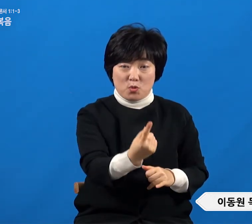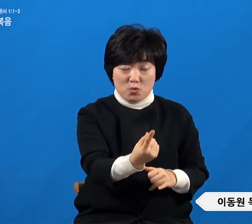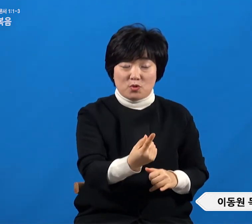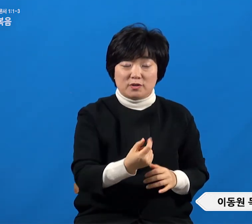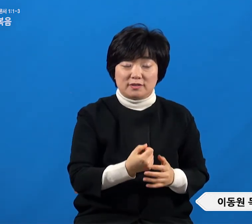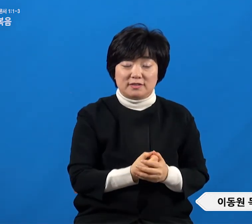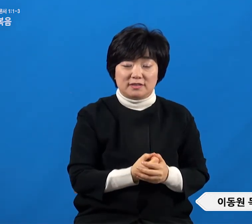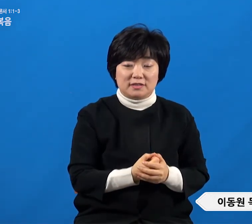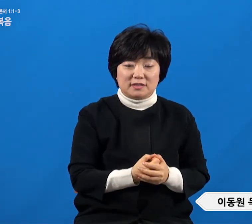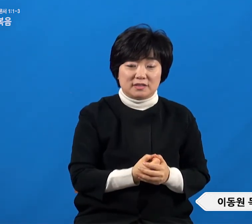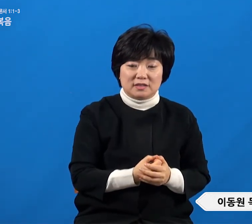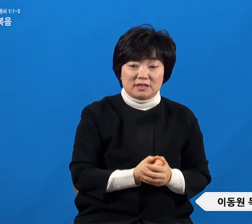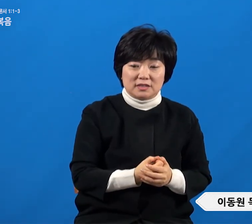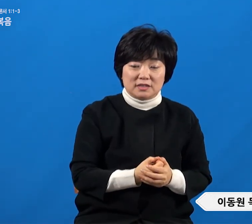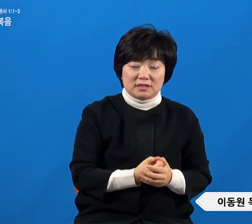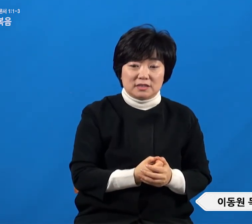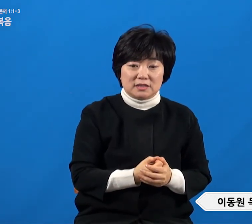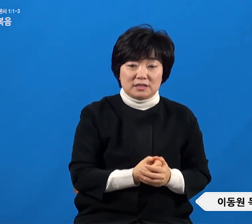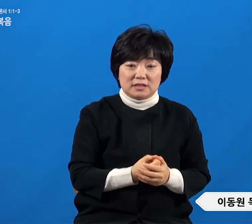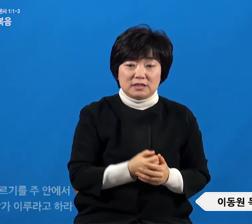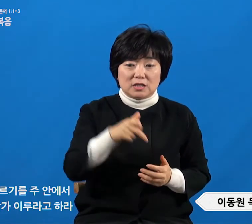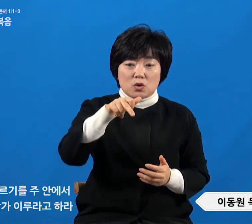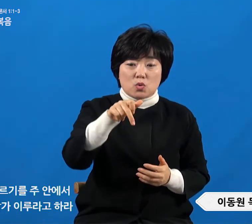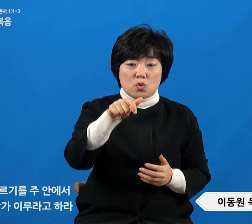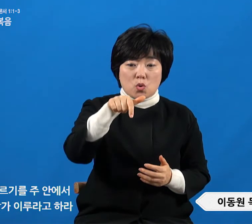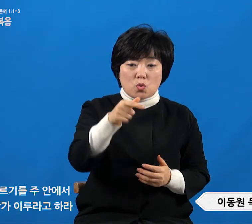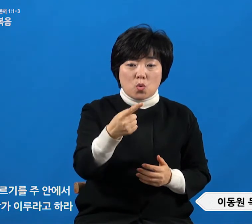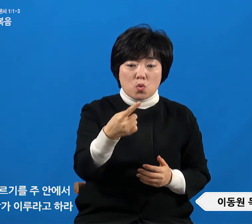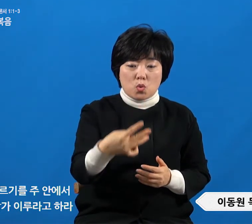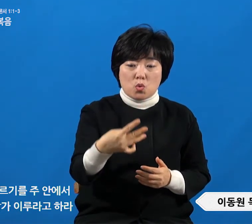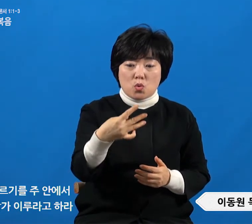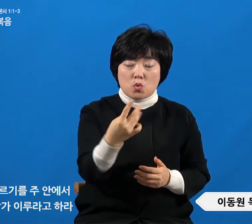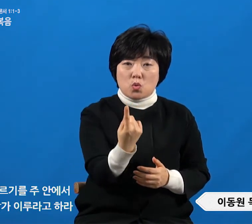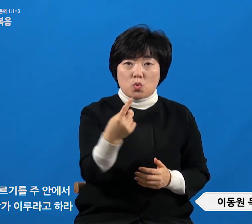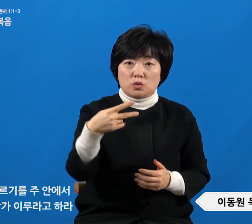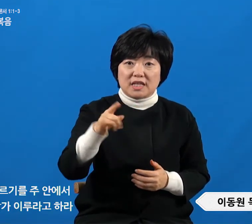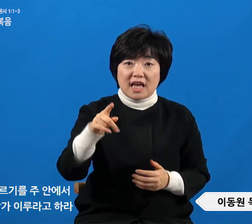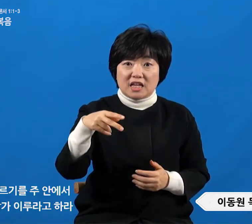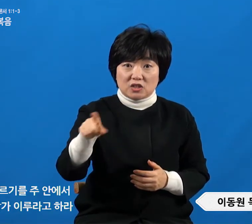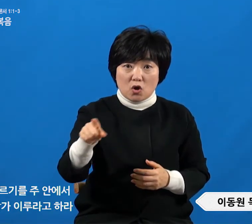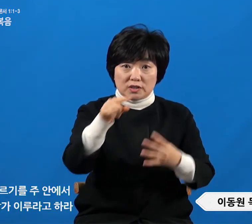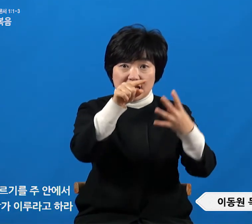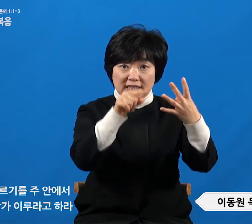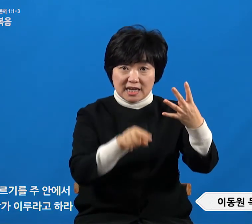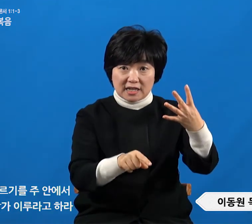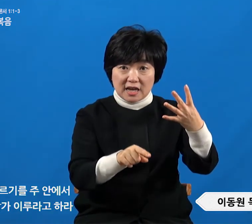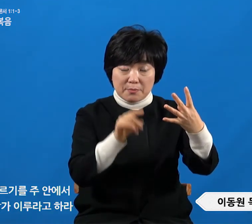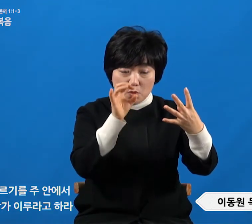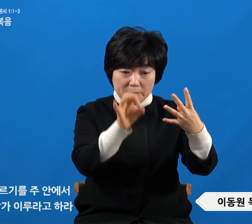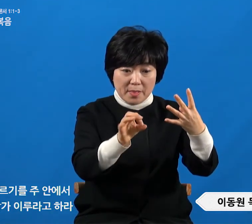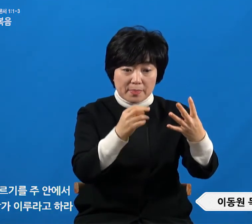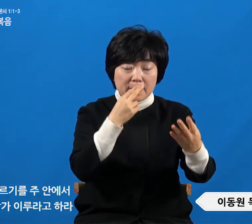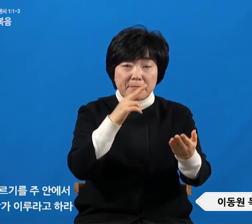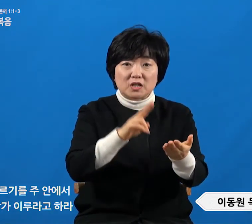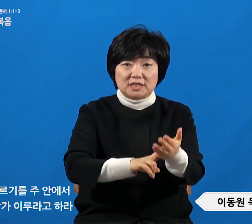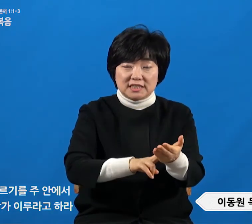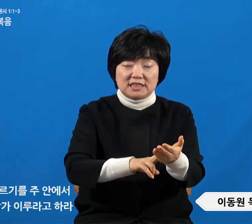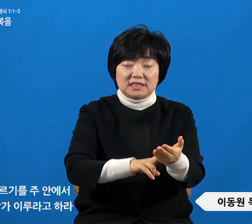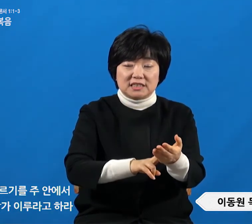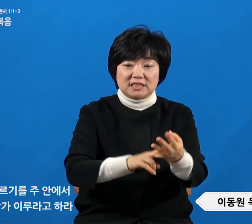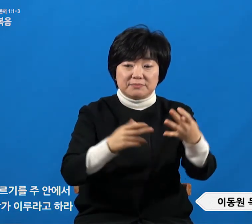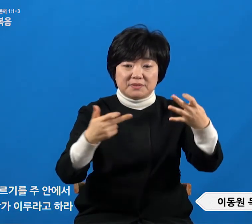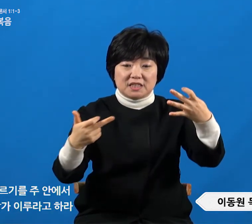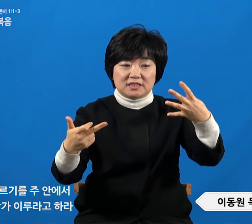4장 17절에서 바울은 그에게 이런 편지를 써서 부탁합니다. 자, 같이 읽어요. 골로새서